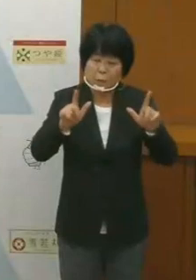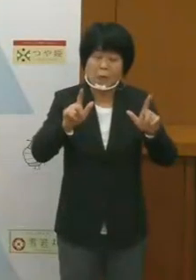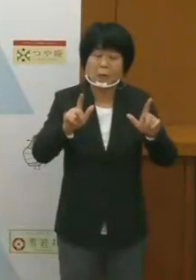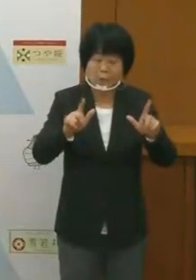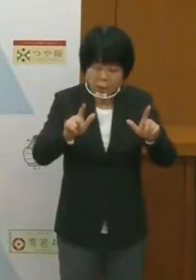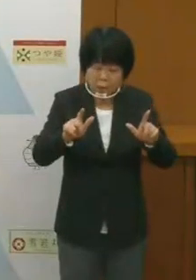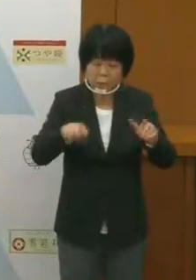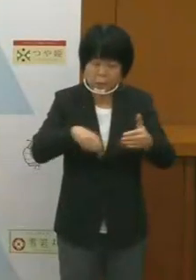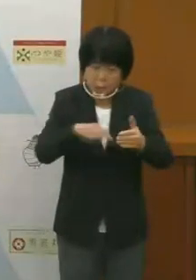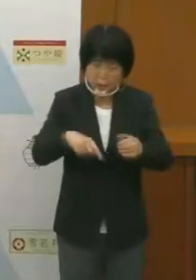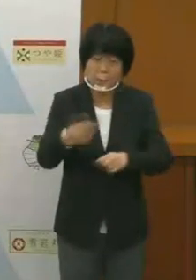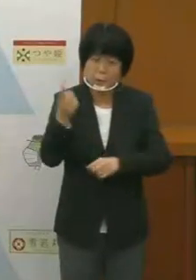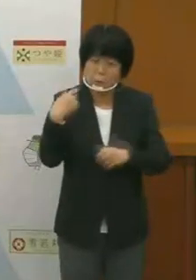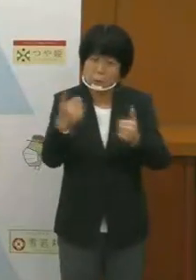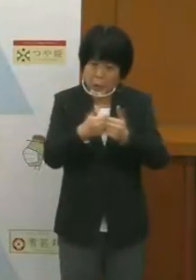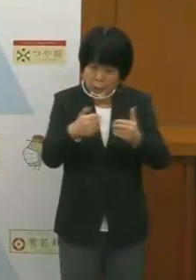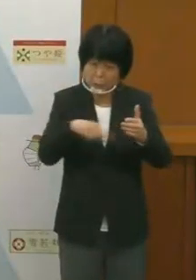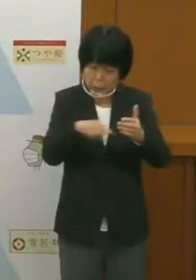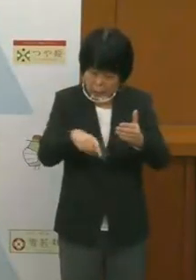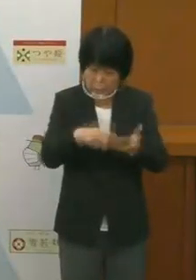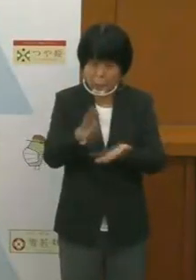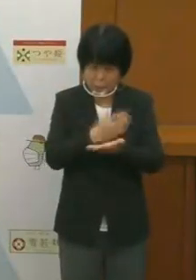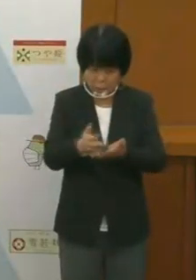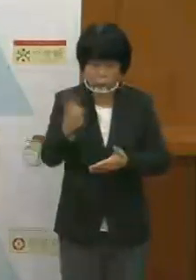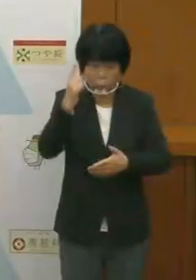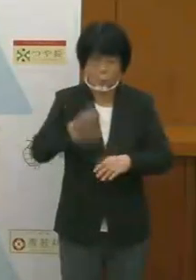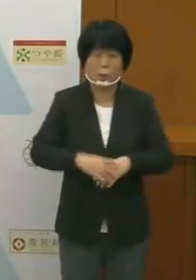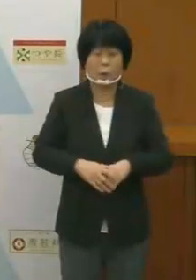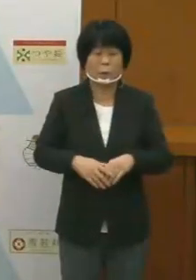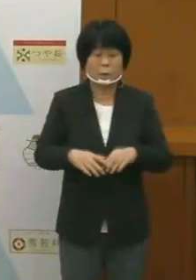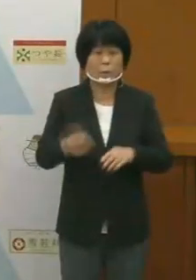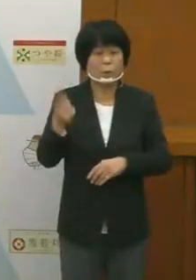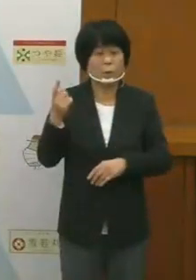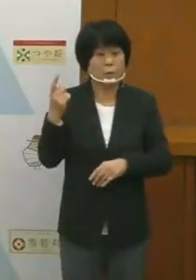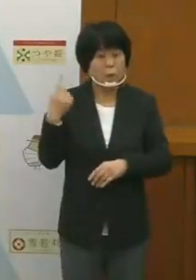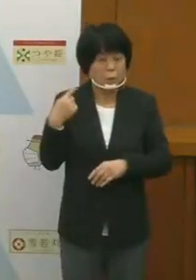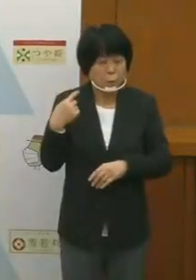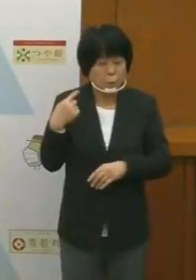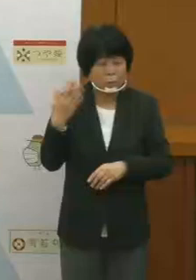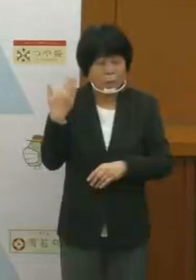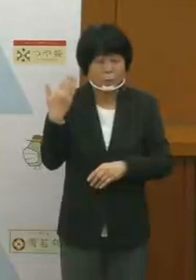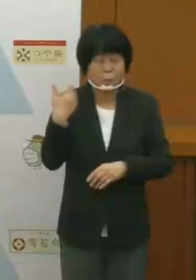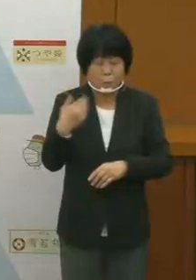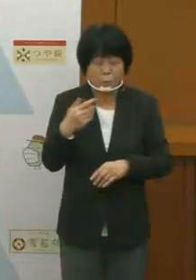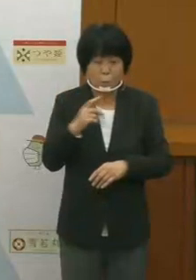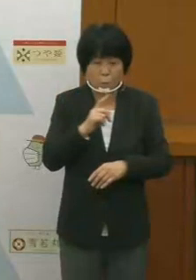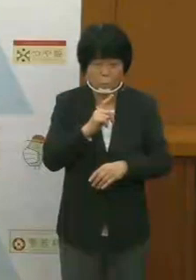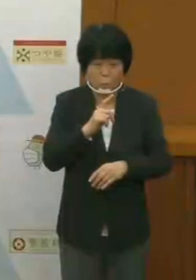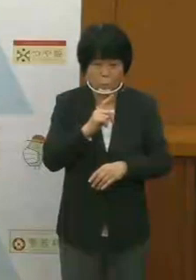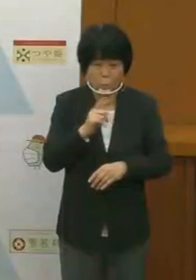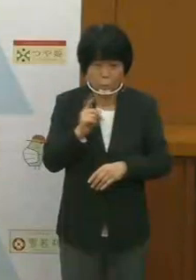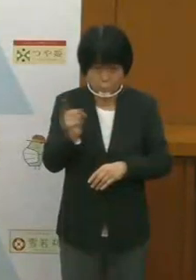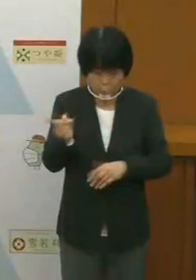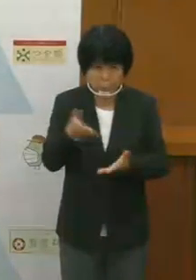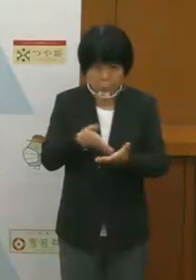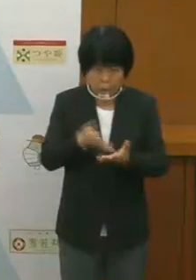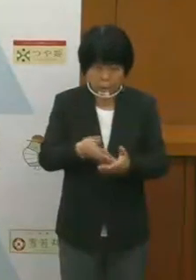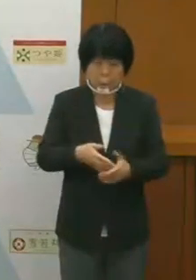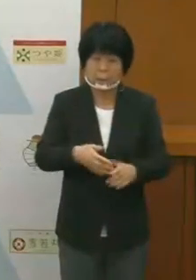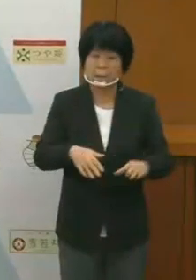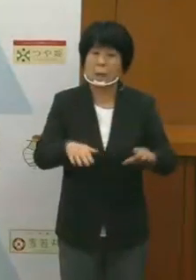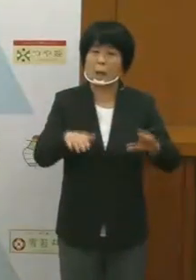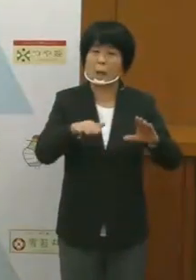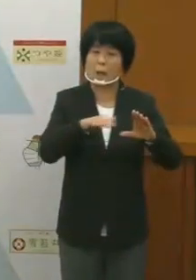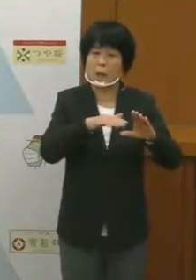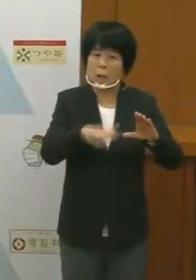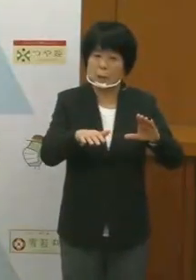の会議の段階でのご判断かと思うんですけれども、先ほどおっしゃられたレベル3に一段階上がり